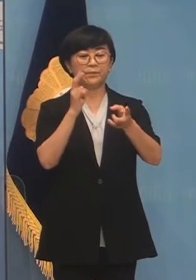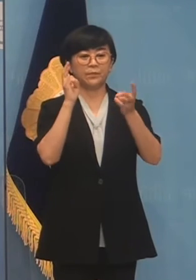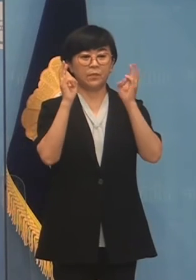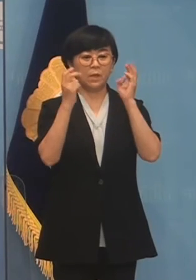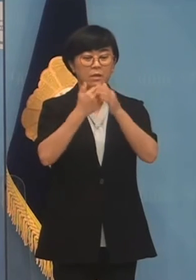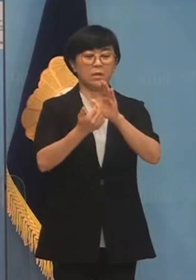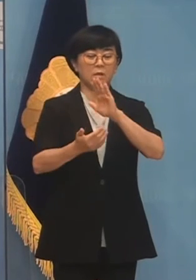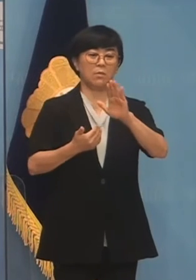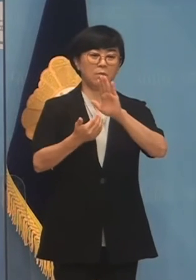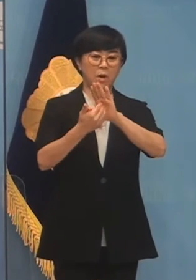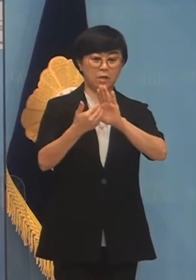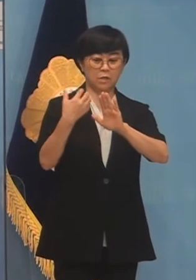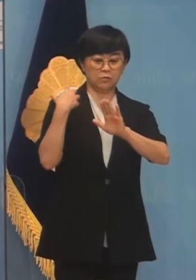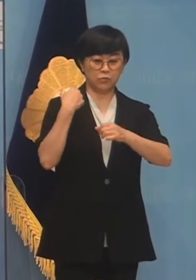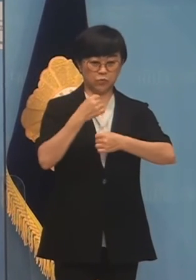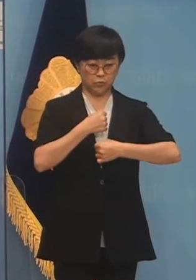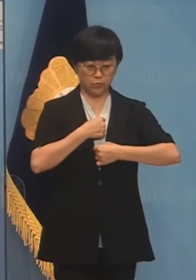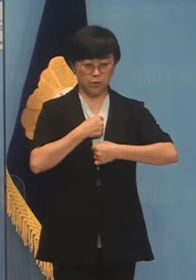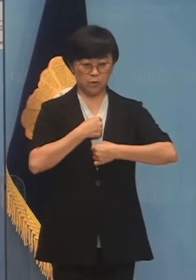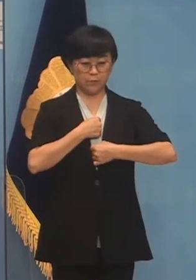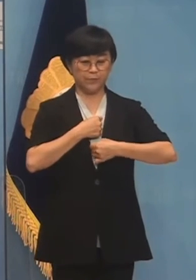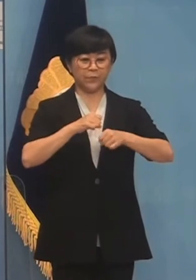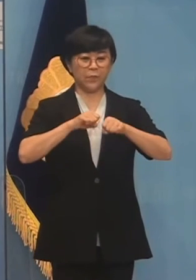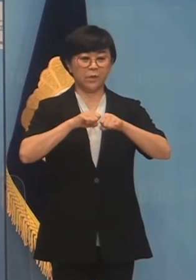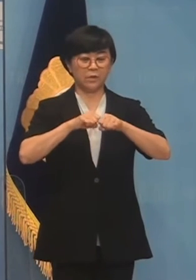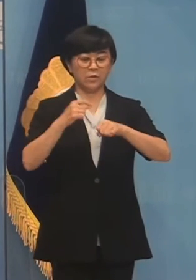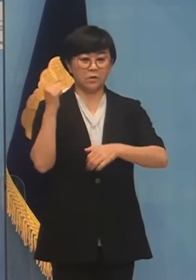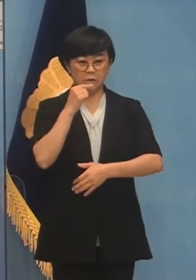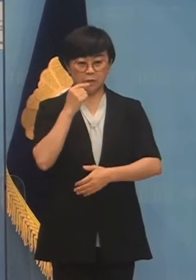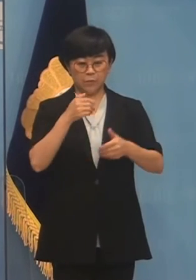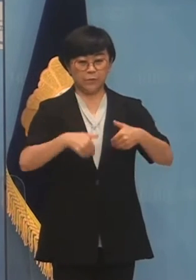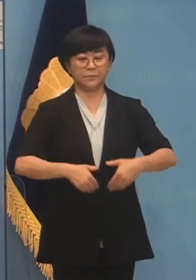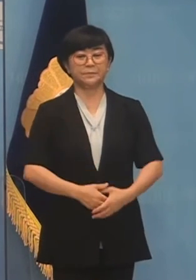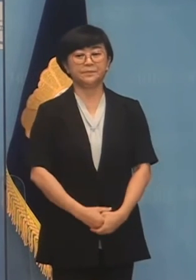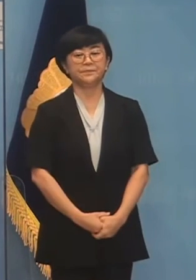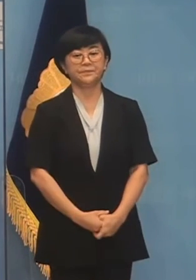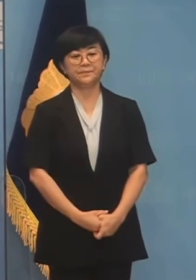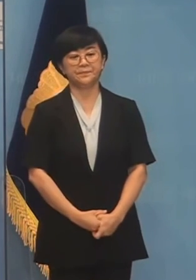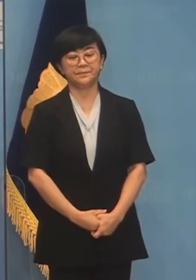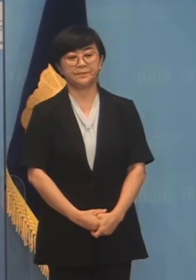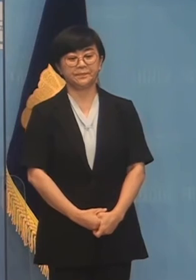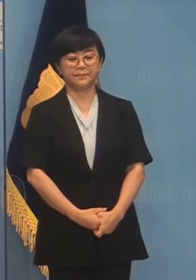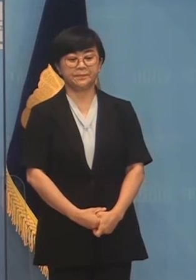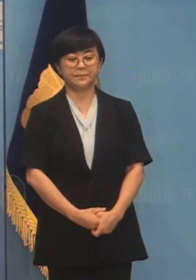기업의 예방 의무 준수를 강제하도록 해야 합니다.